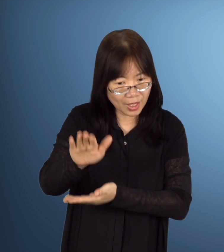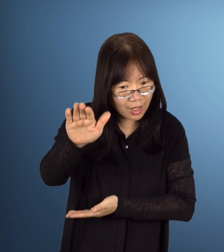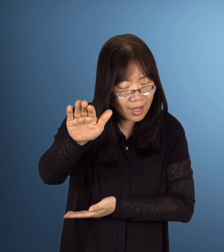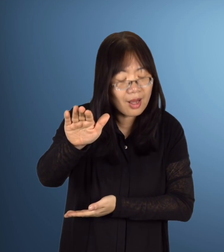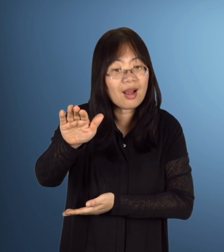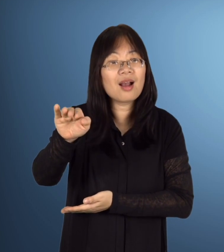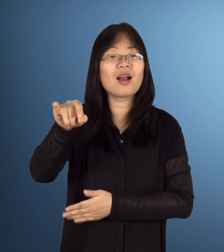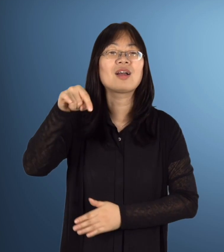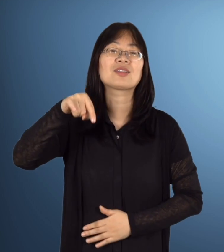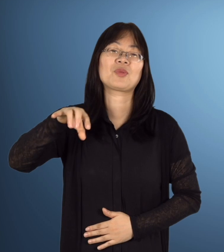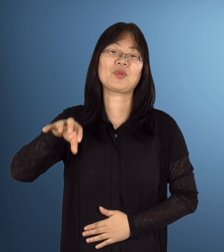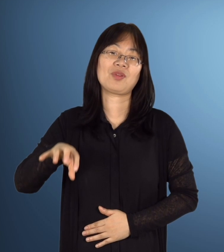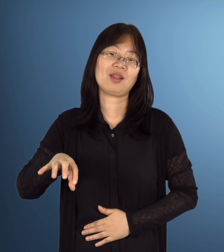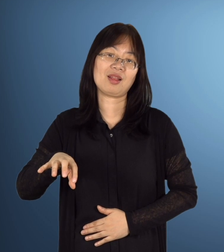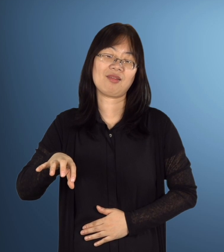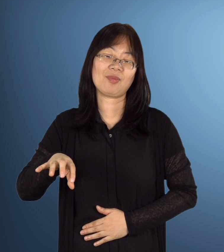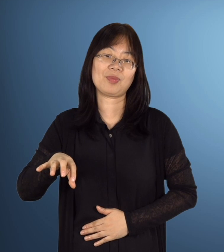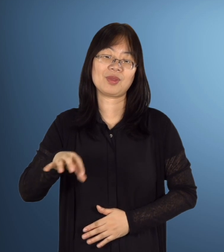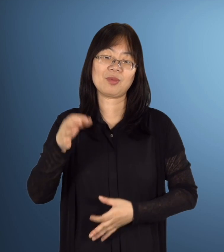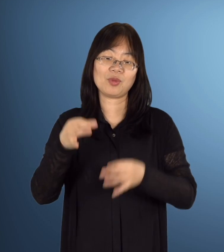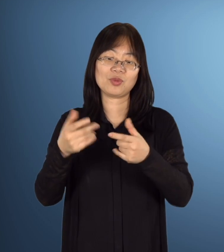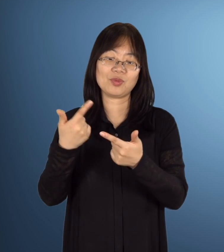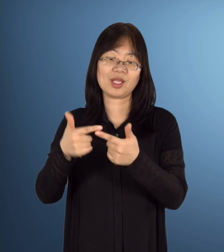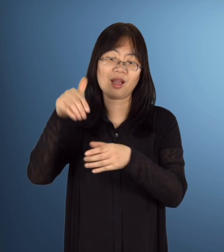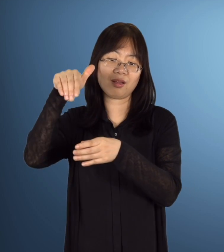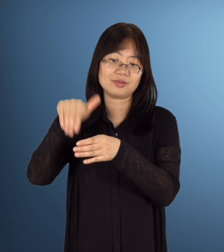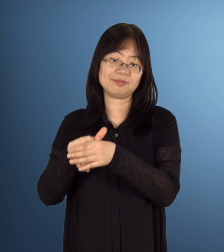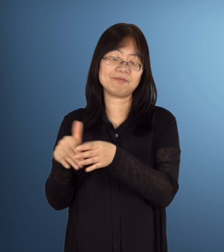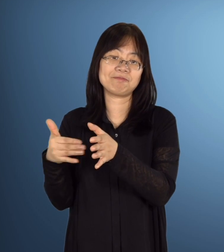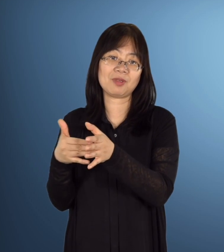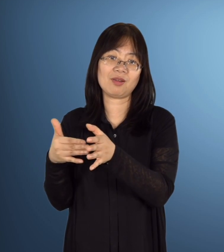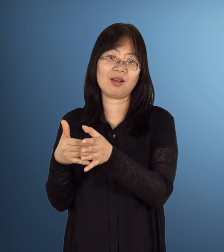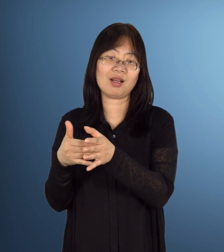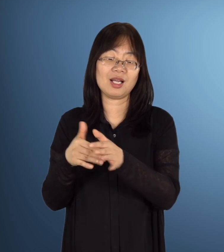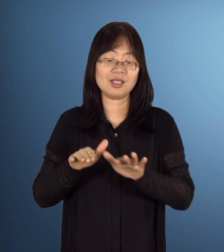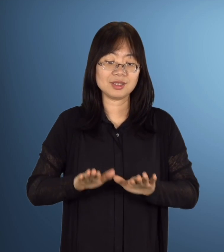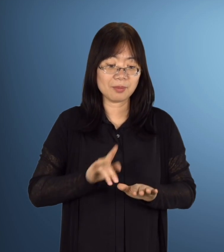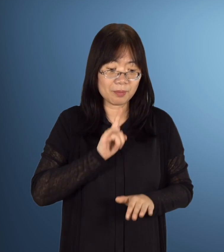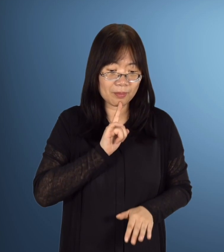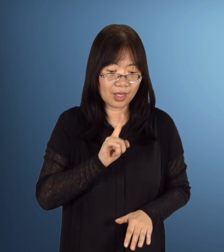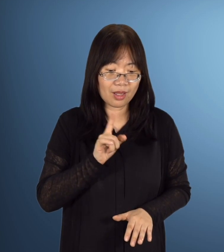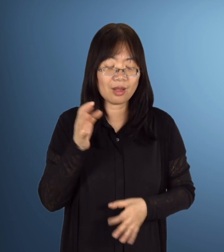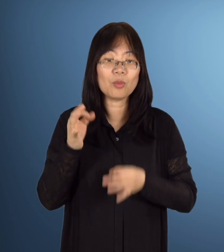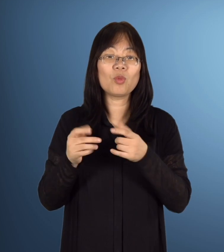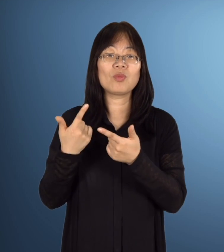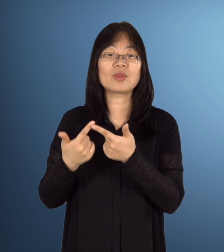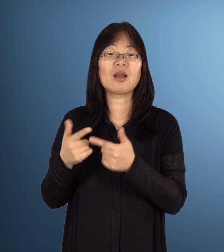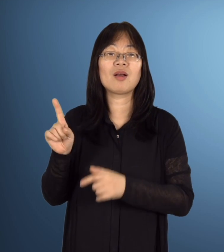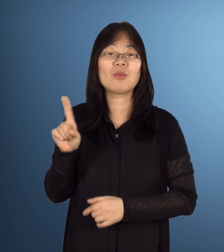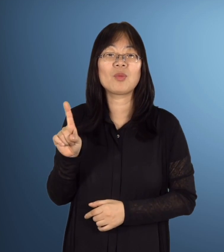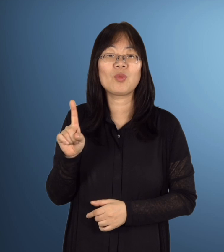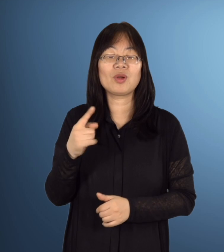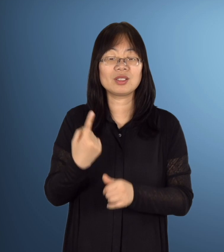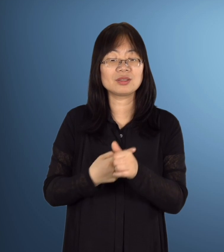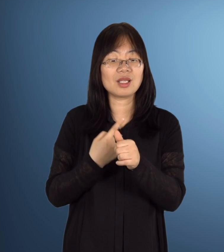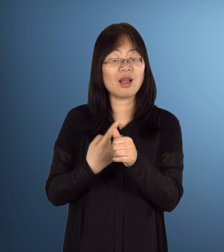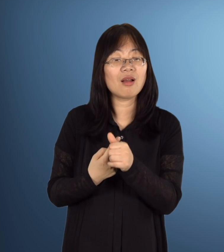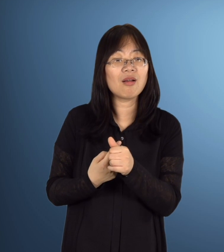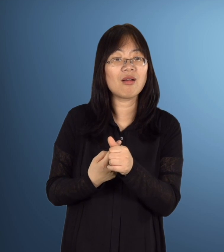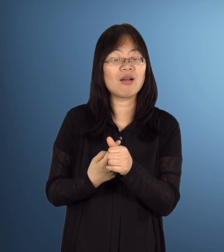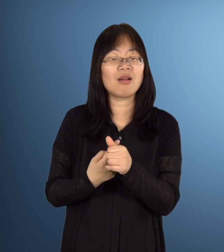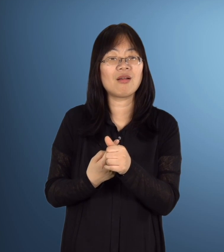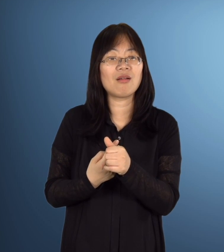쫓아내고 거기다가 포도나무를 심었다는 거예요. 그러면 여기서 말하는 포도나무는